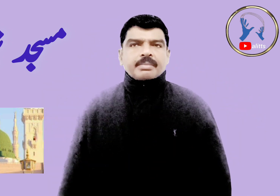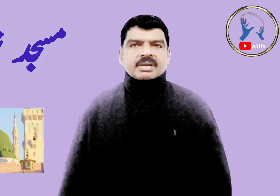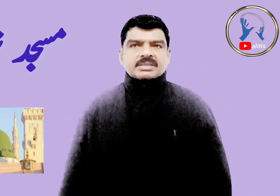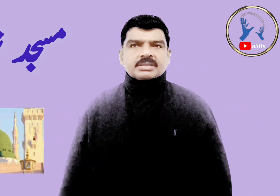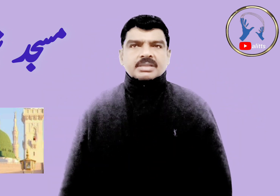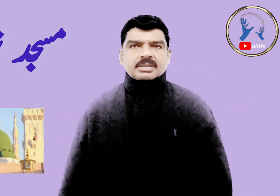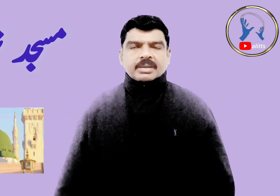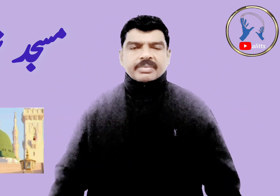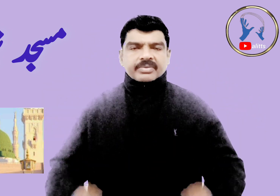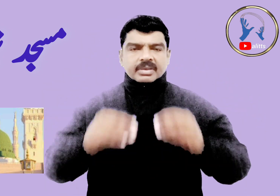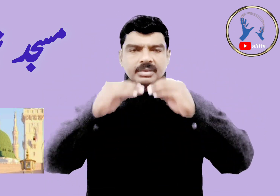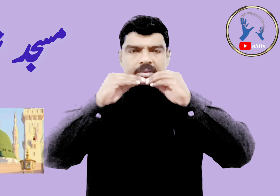मस्जिद नबवी